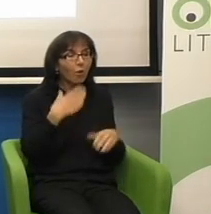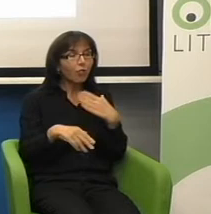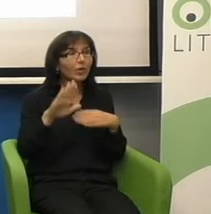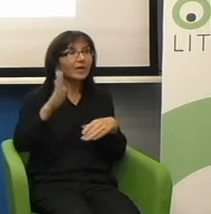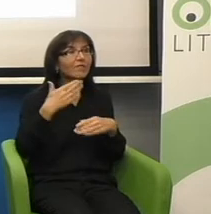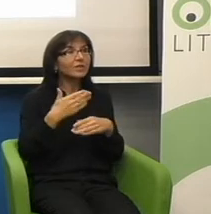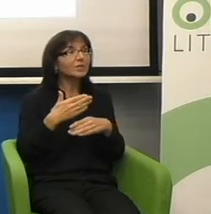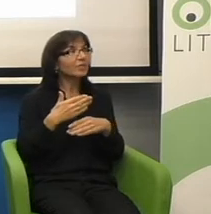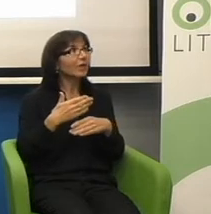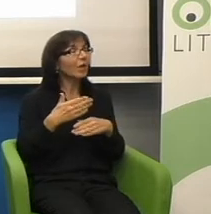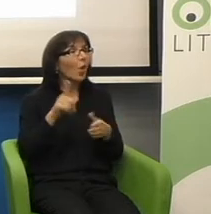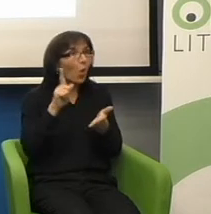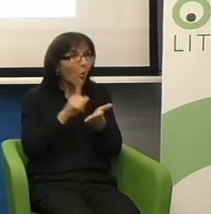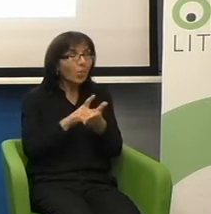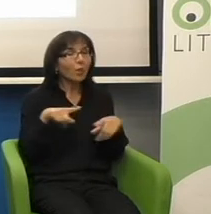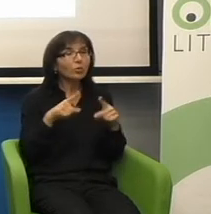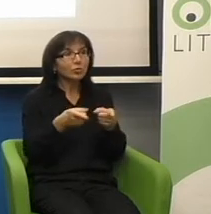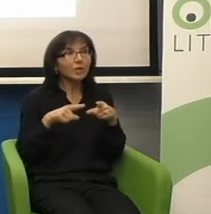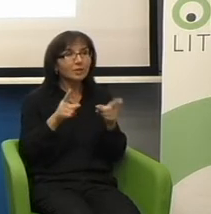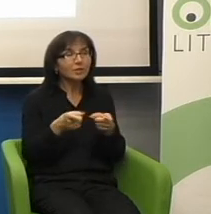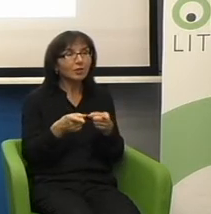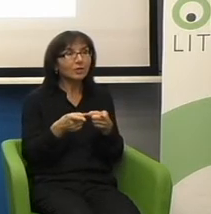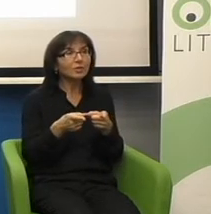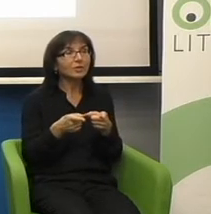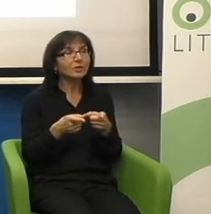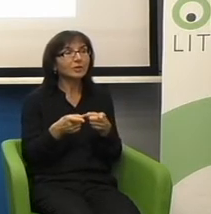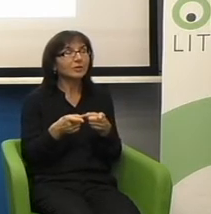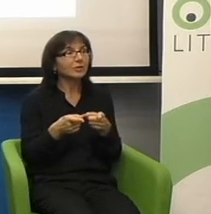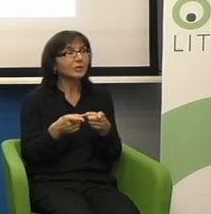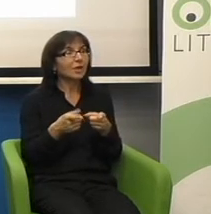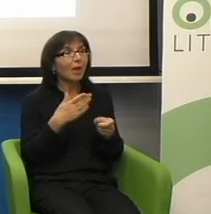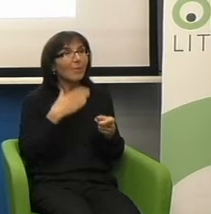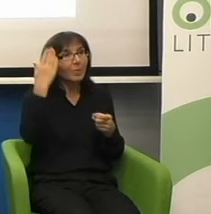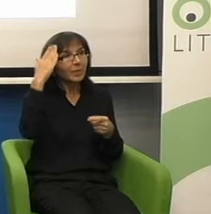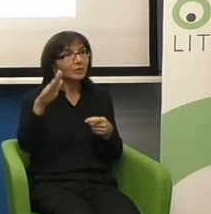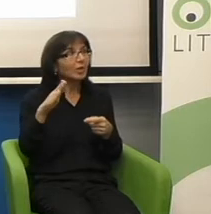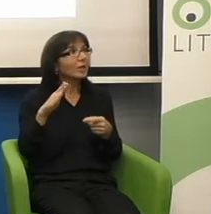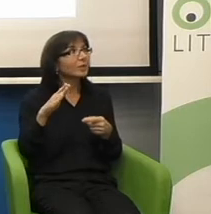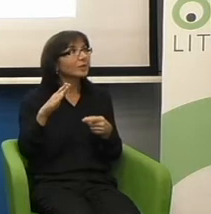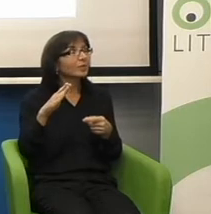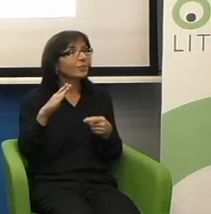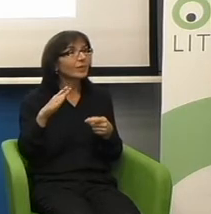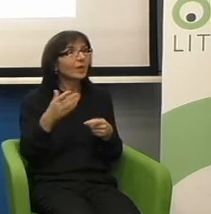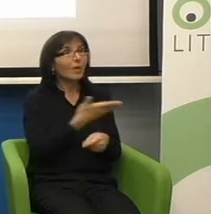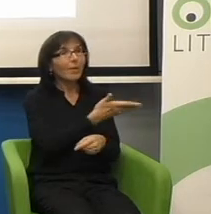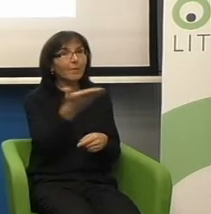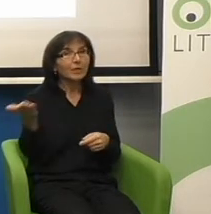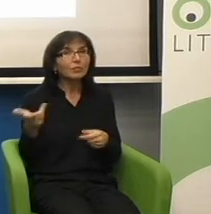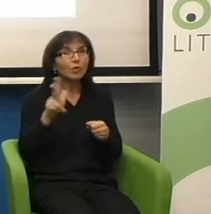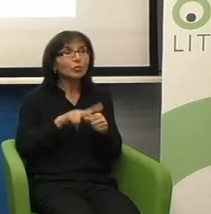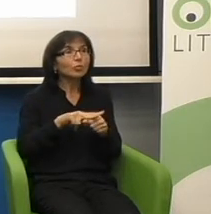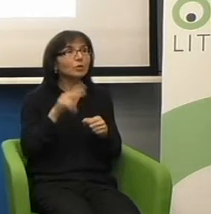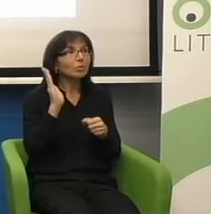festiwal udało się zorganizować. I mam nadzieję, że Państwo, którzy